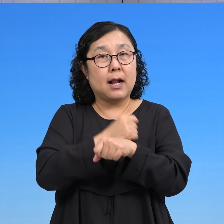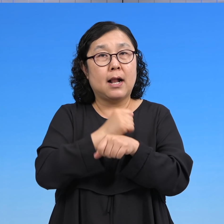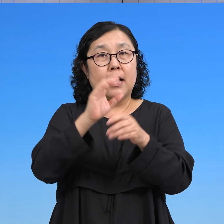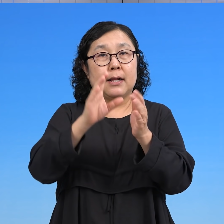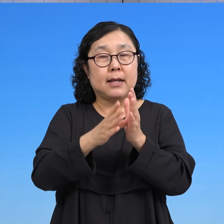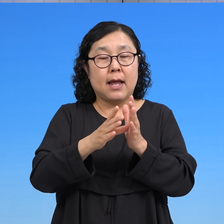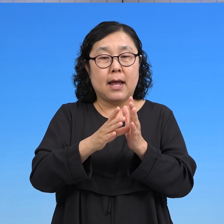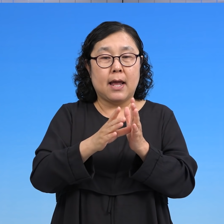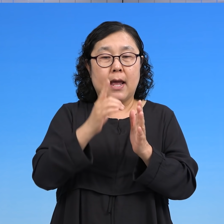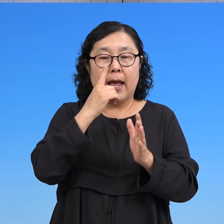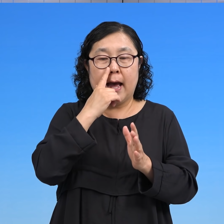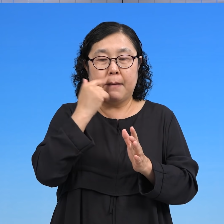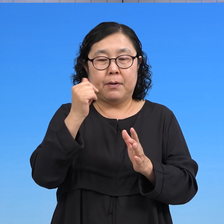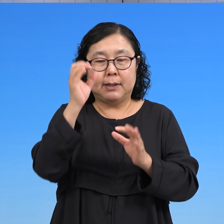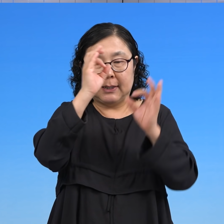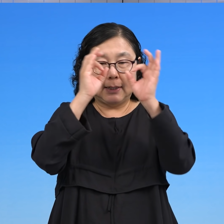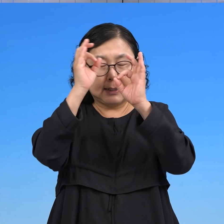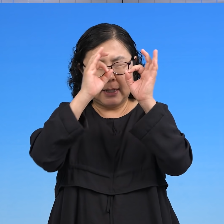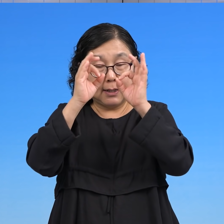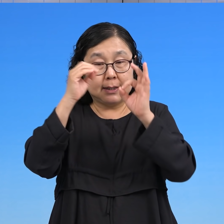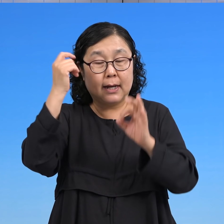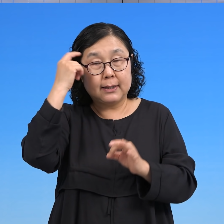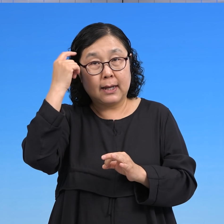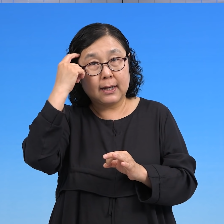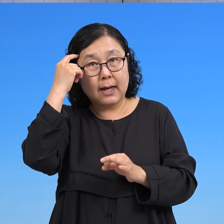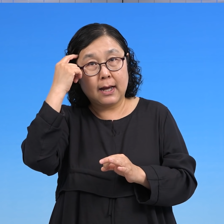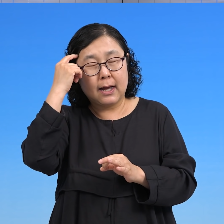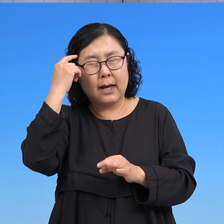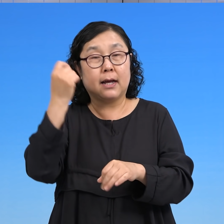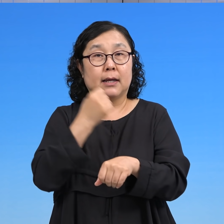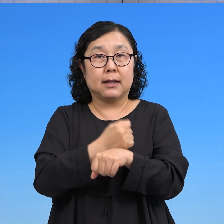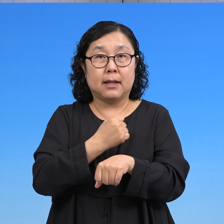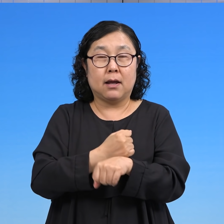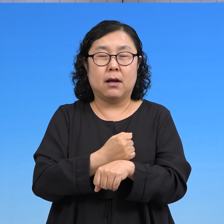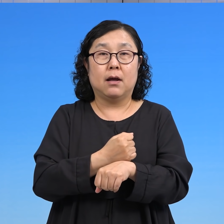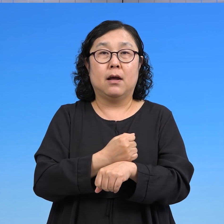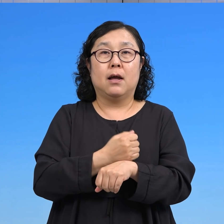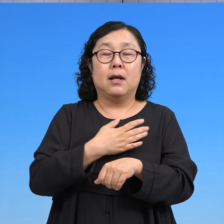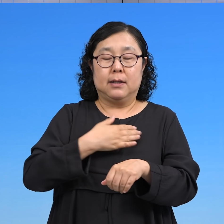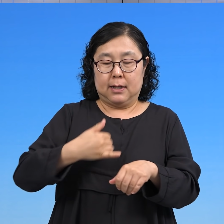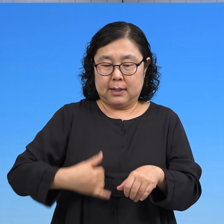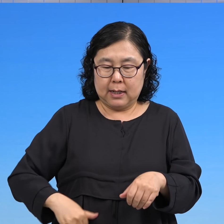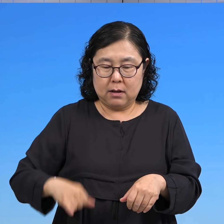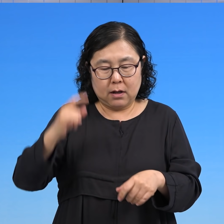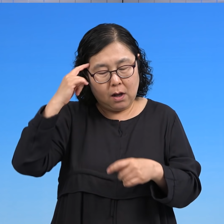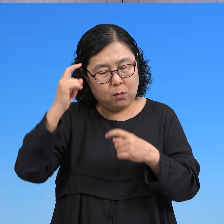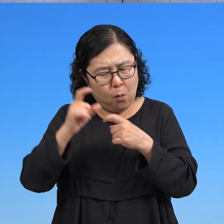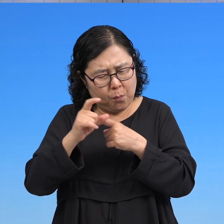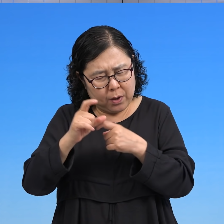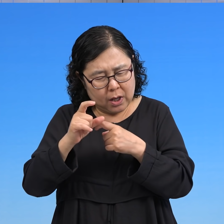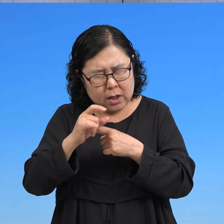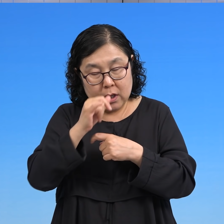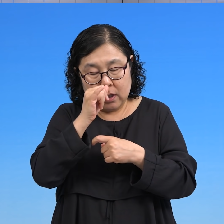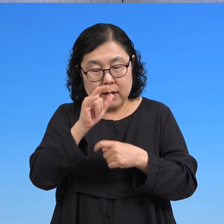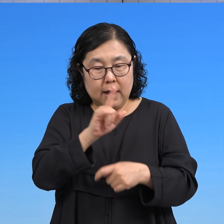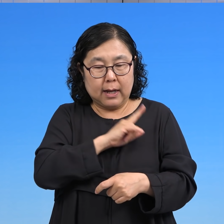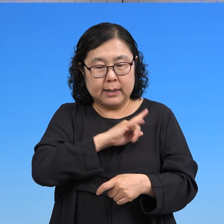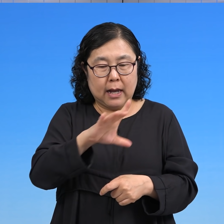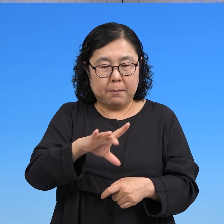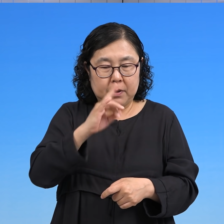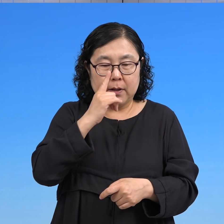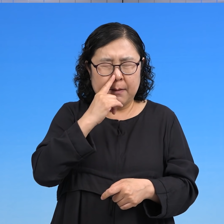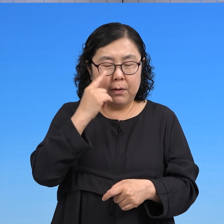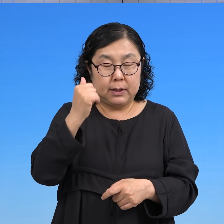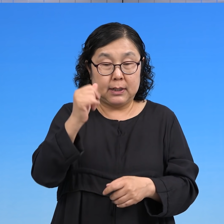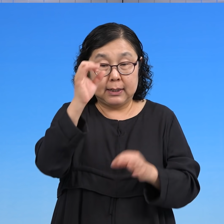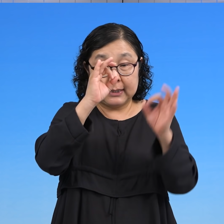때 자기를 찾는다, 아버지를 찾는다, 이런 생각을 많이 하고 있대요. 실제적으로 조사에서도 자기 자녀가 고민이 있을 때 가장